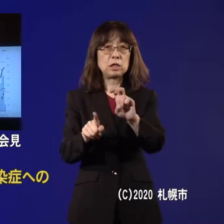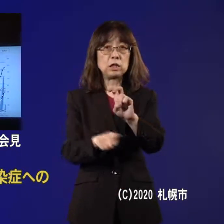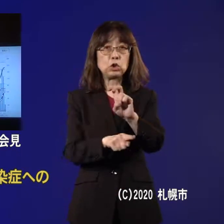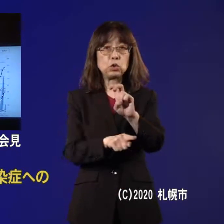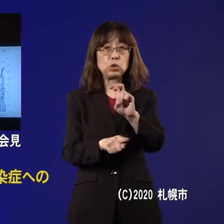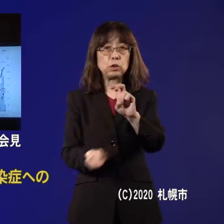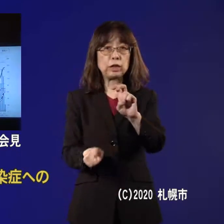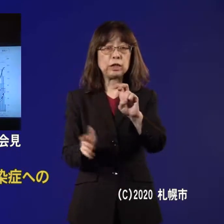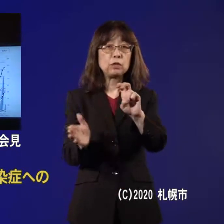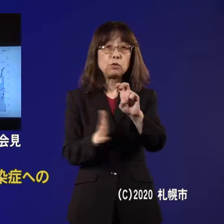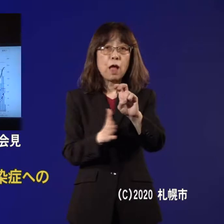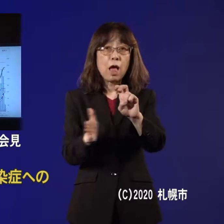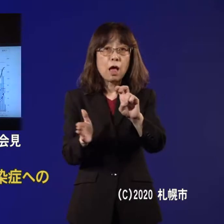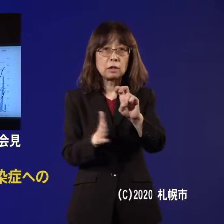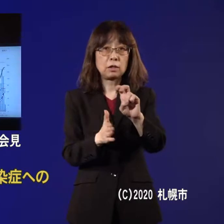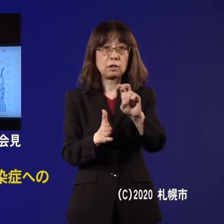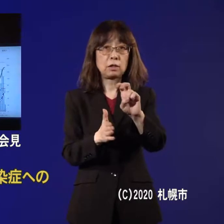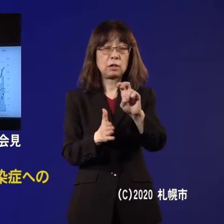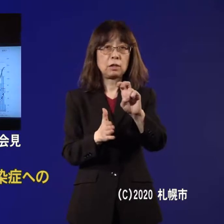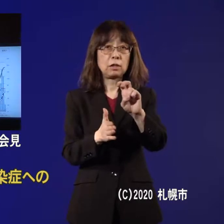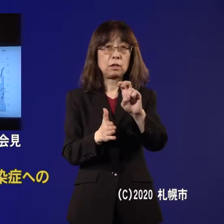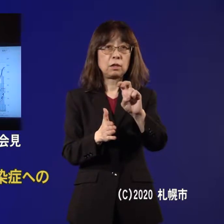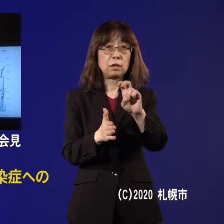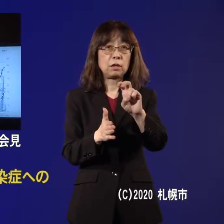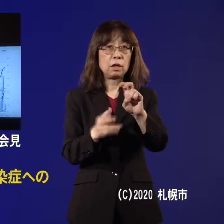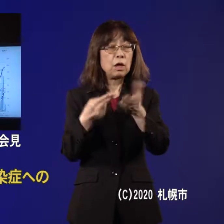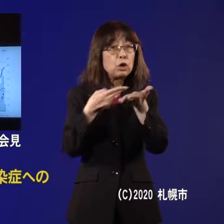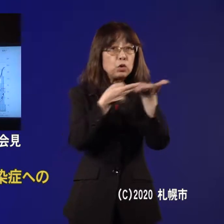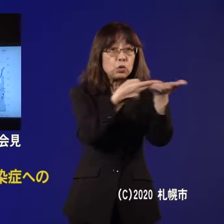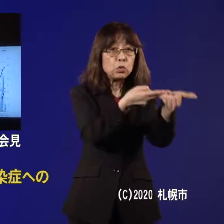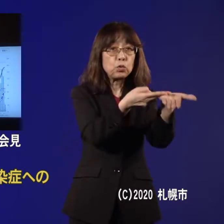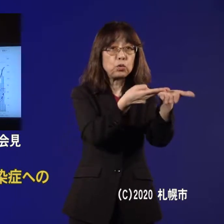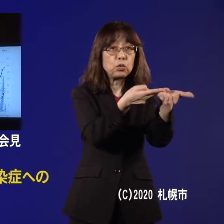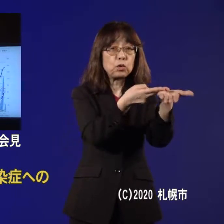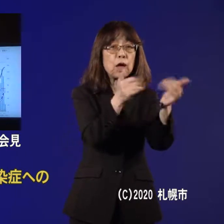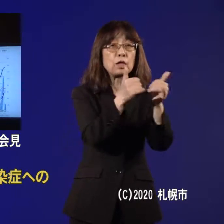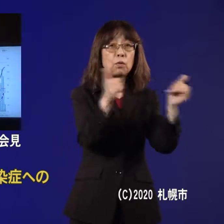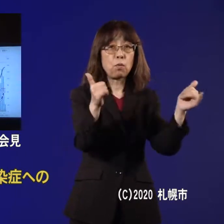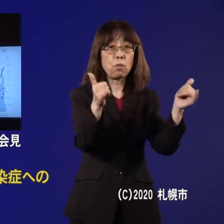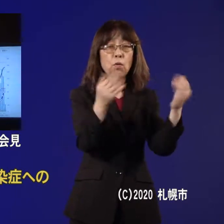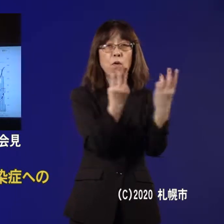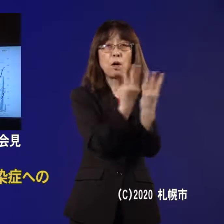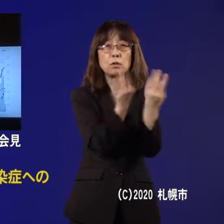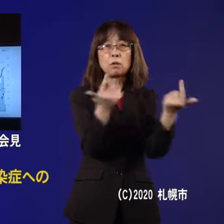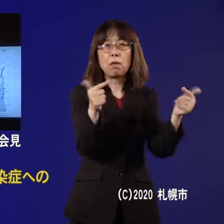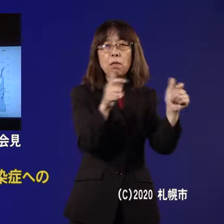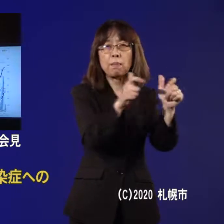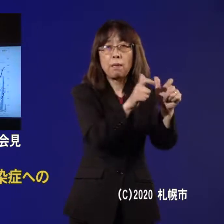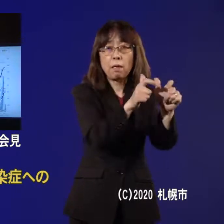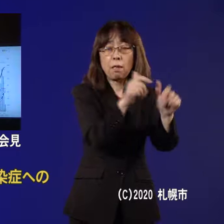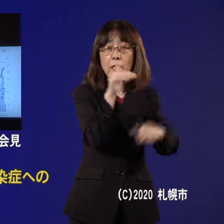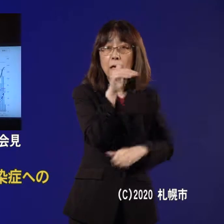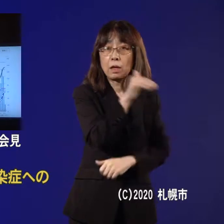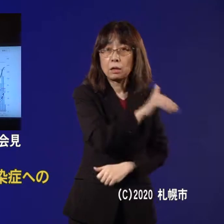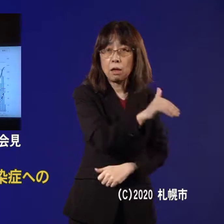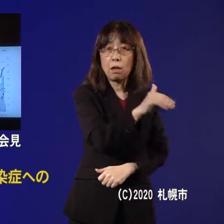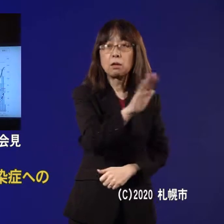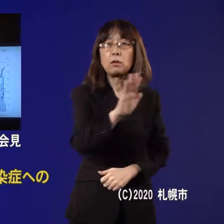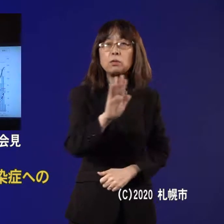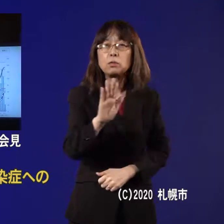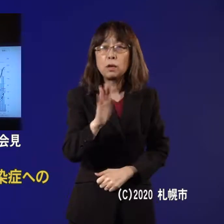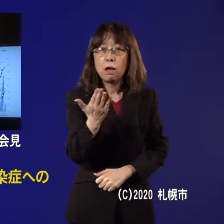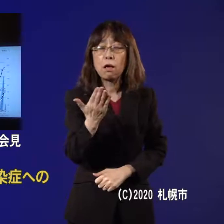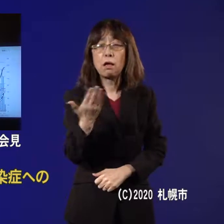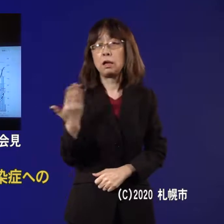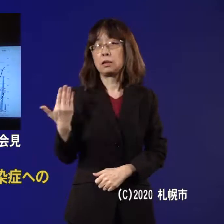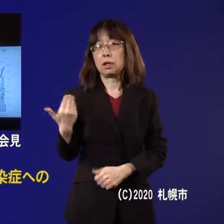のところにですね、入院をされた方の数が減ってきた状況でありましたけれども、先